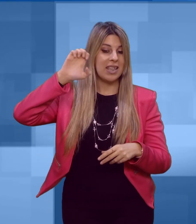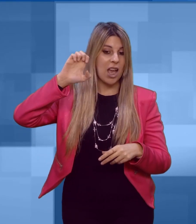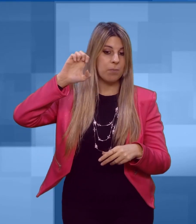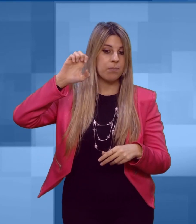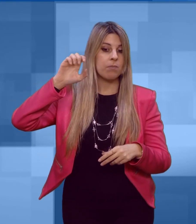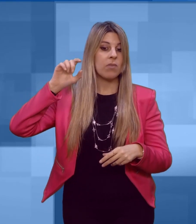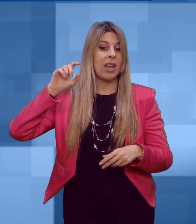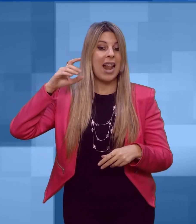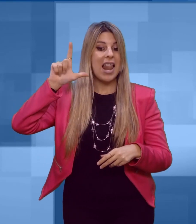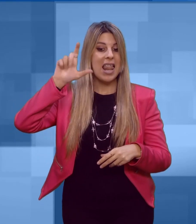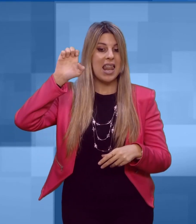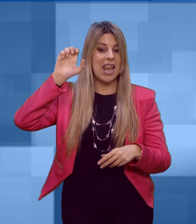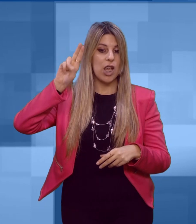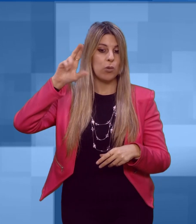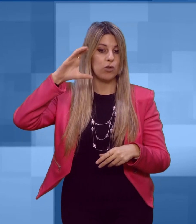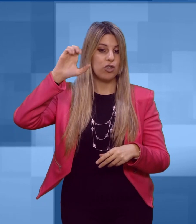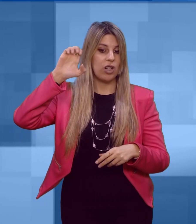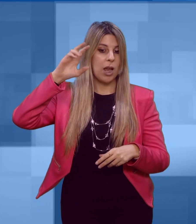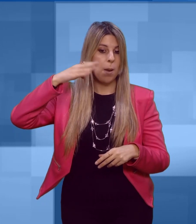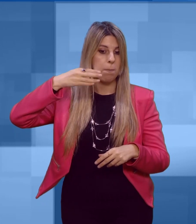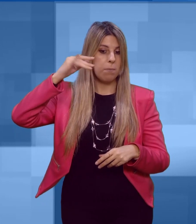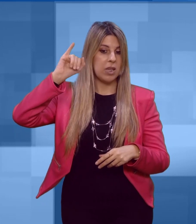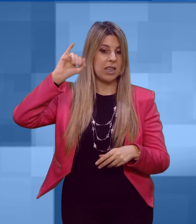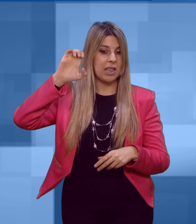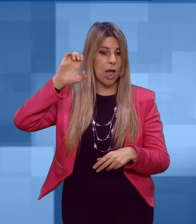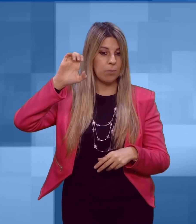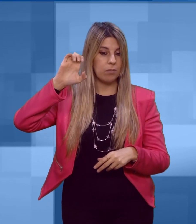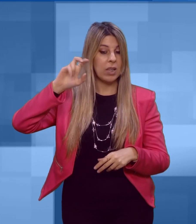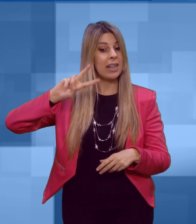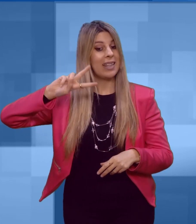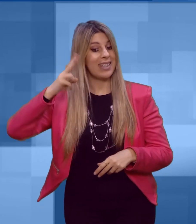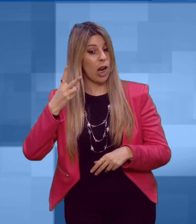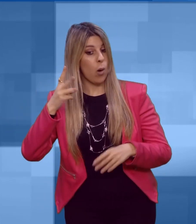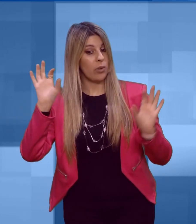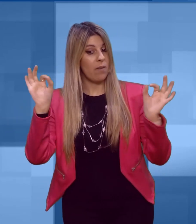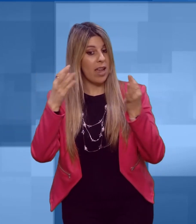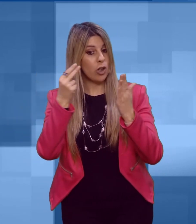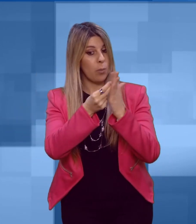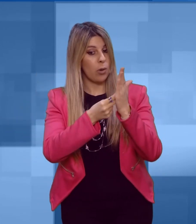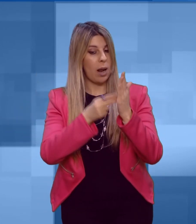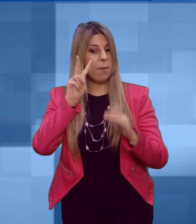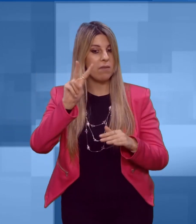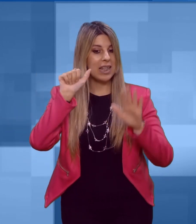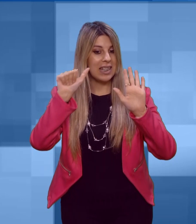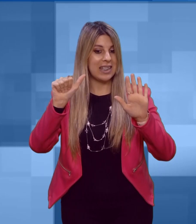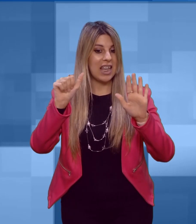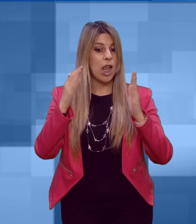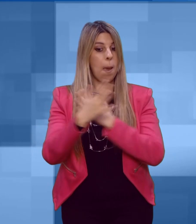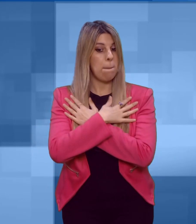leucemie. Nel secondo evento, in programma per il 26 maggio, si parlerà di